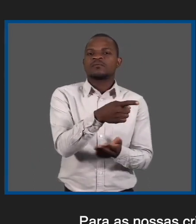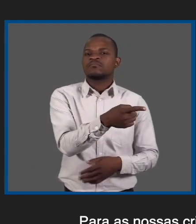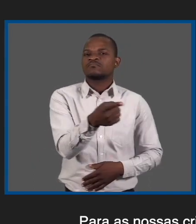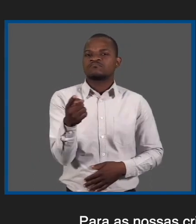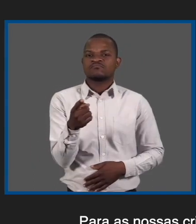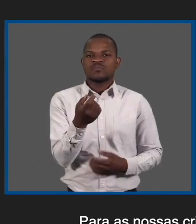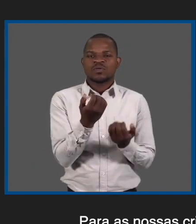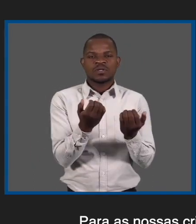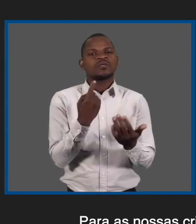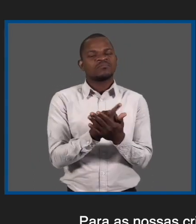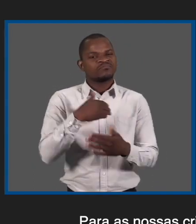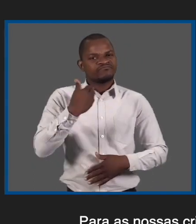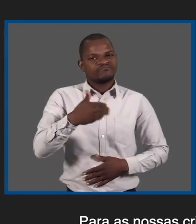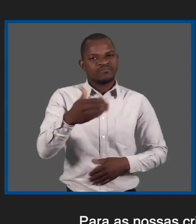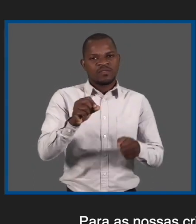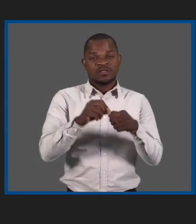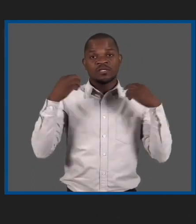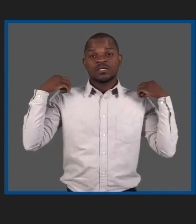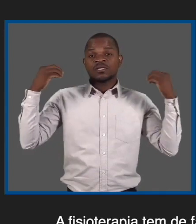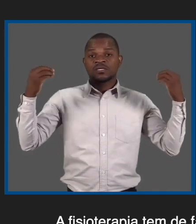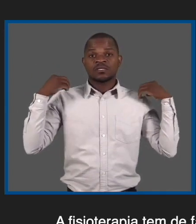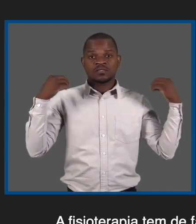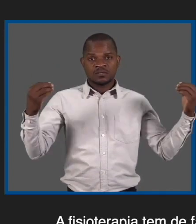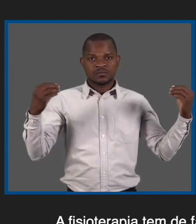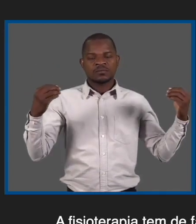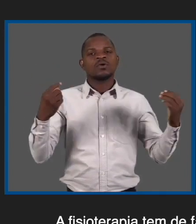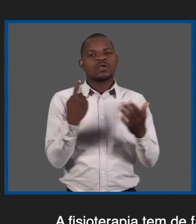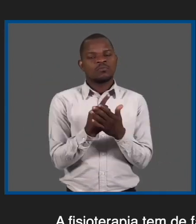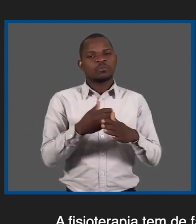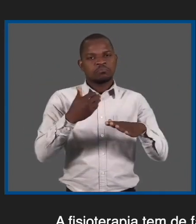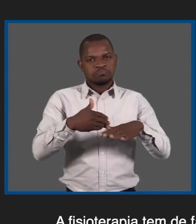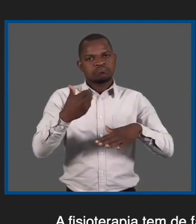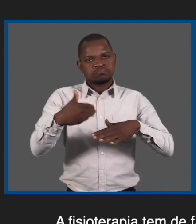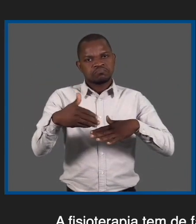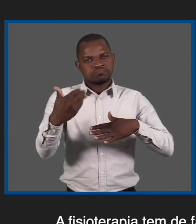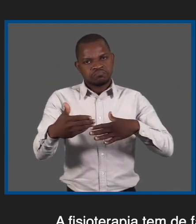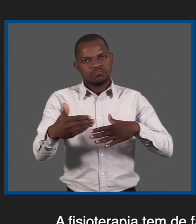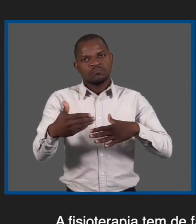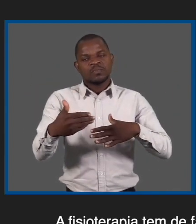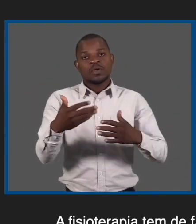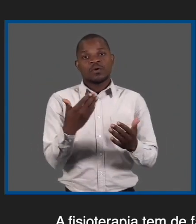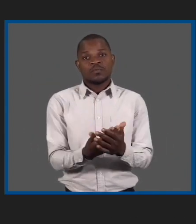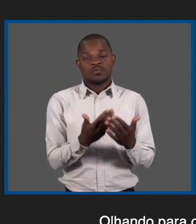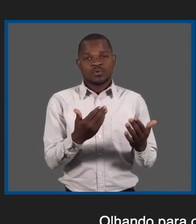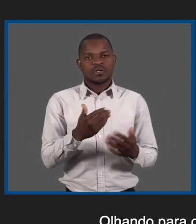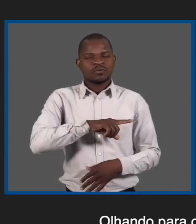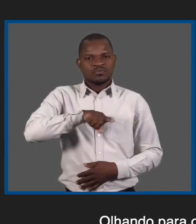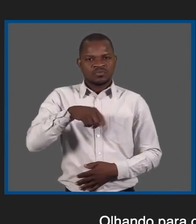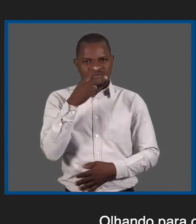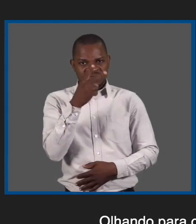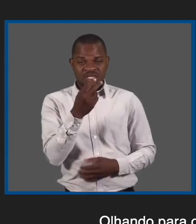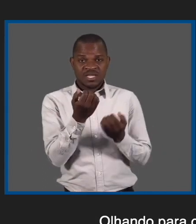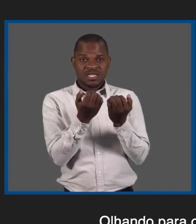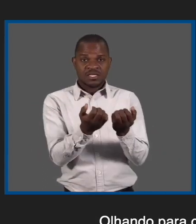é que elas precisam ser trabalhadas constantemente. A fisioterapia, ela tem que fazer parte do dia a dia destas crianças, porque